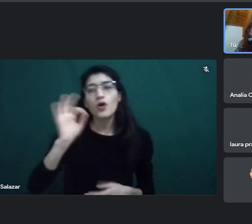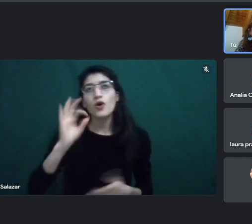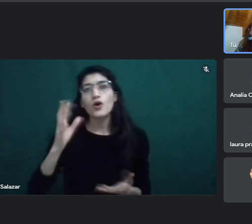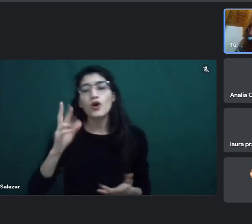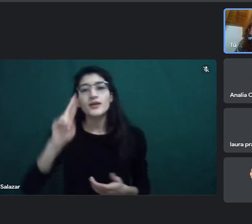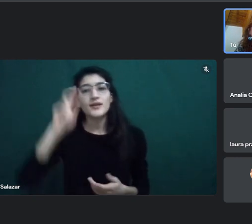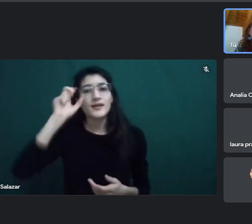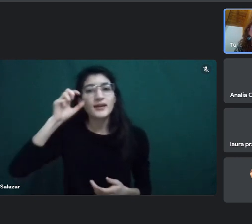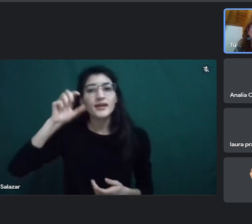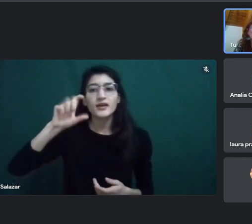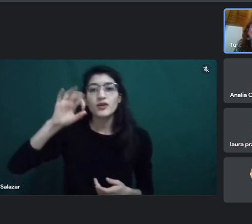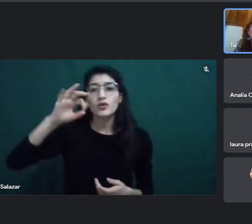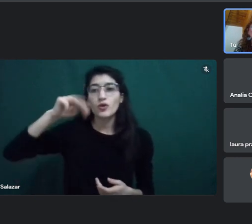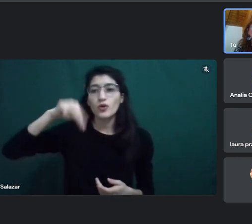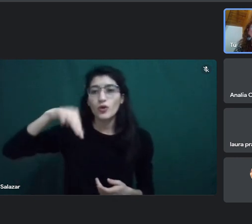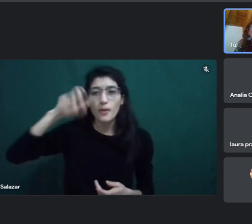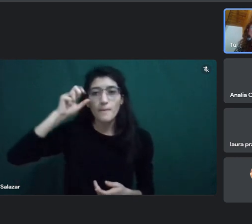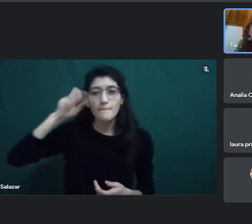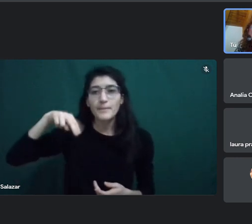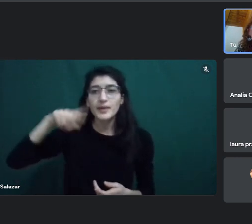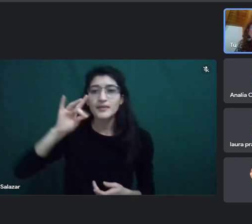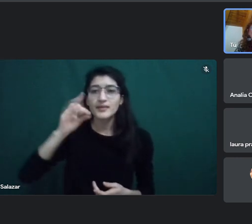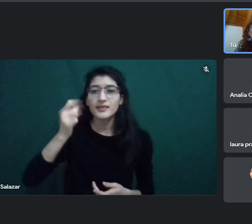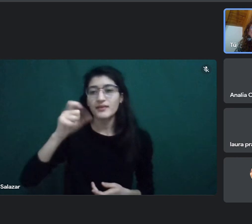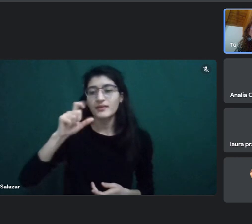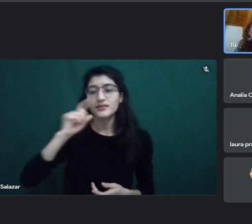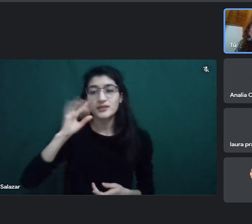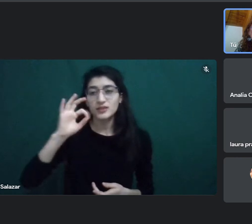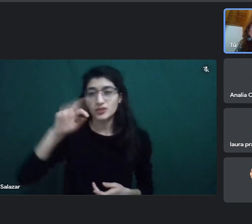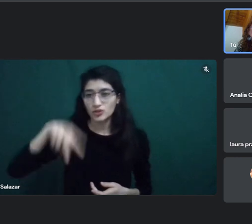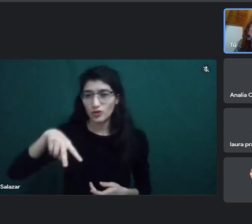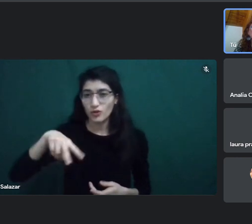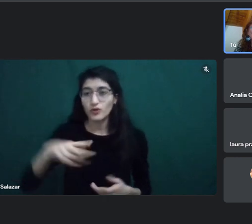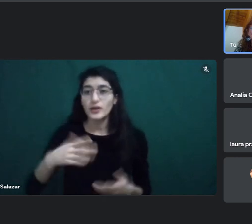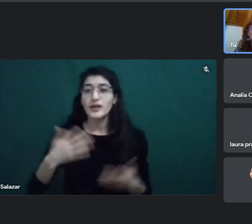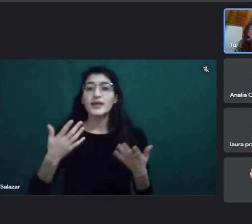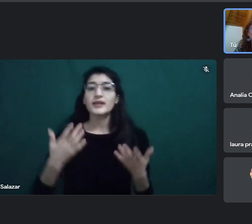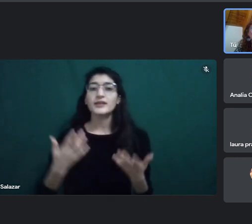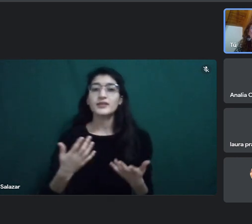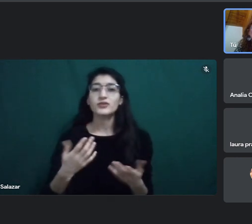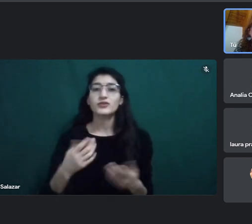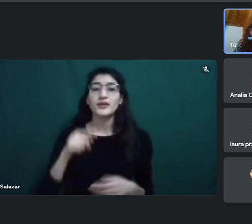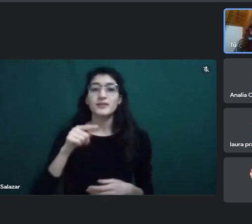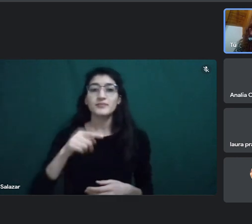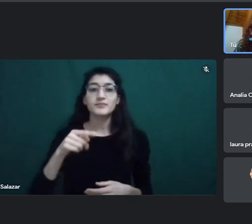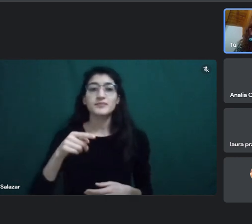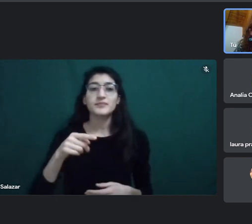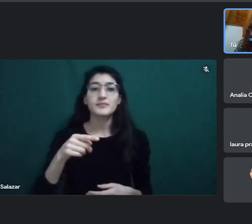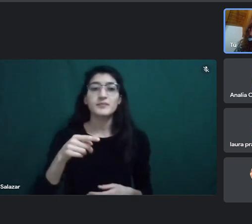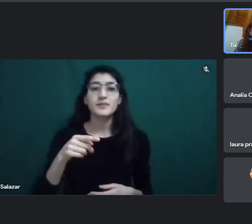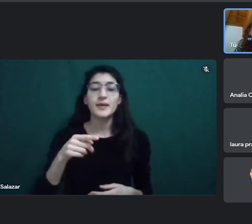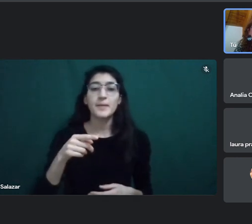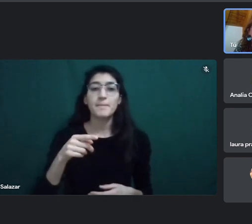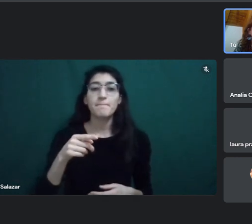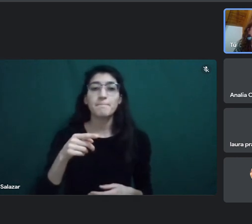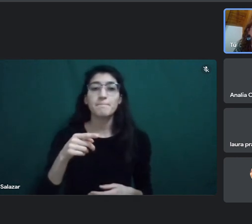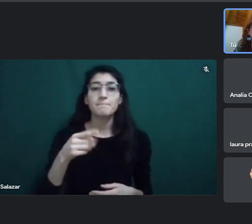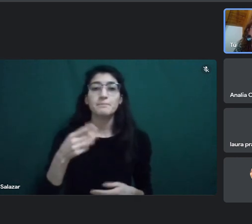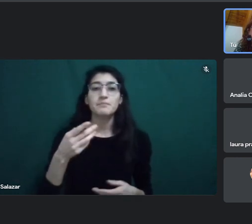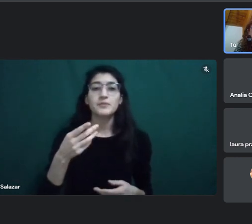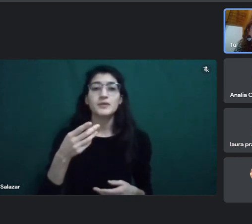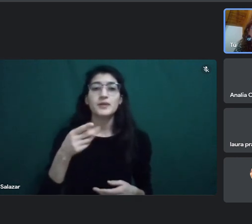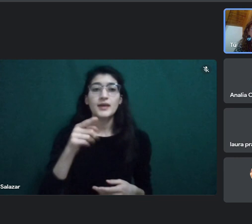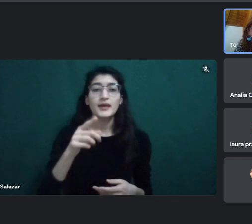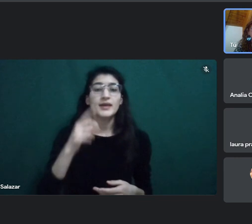que corresponden al que habíamos visto al imperativo. ¿Qué se caracteriza? Por no tener el